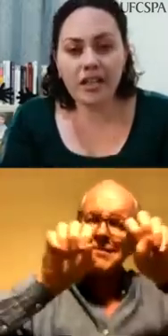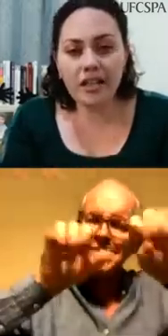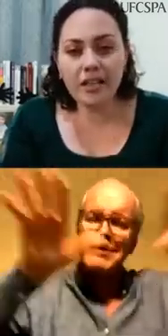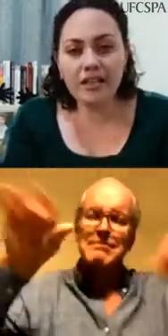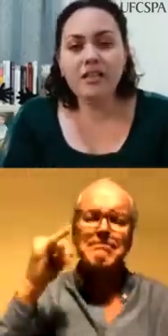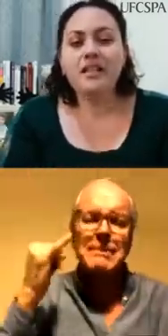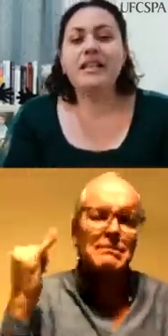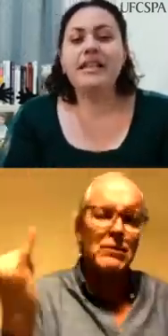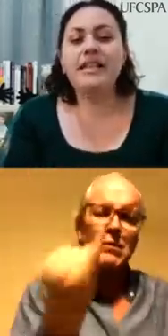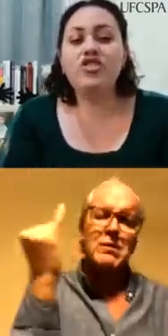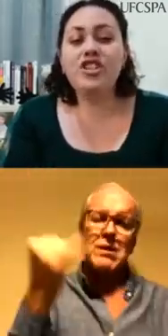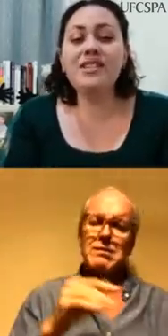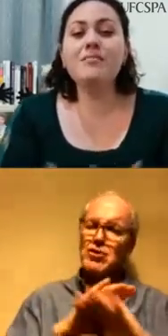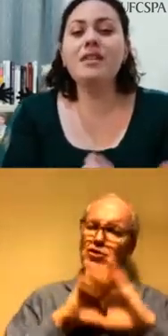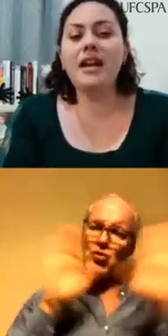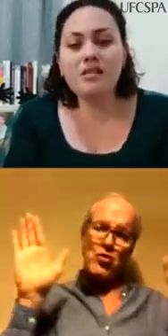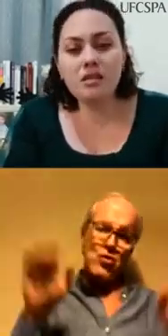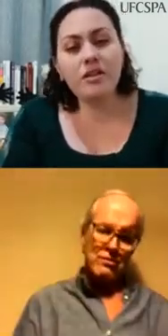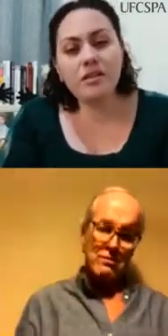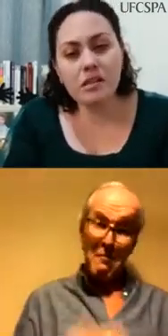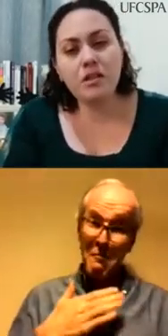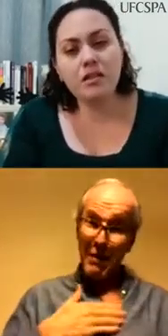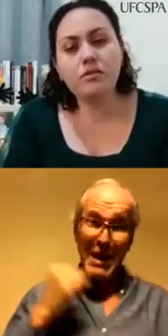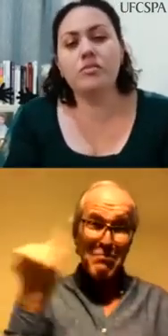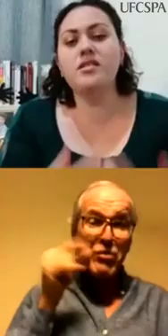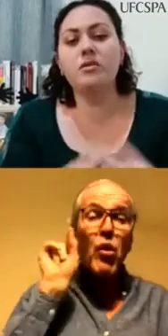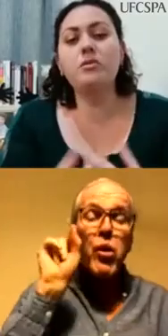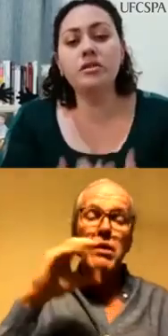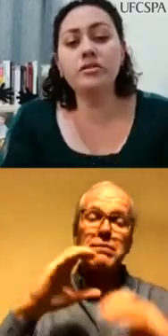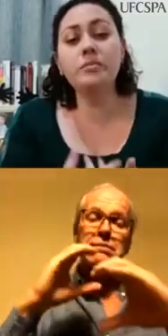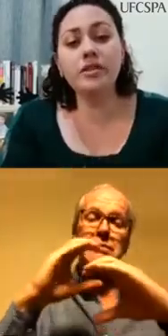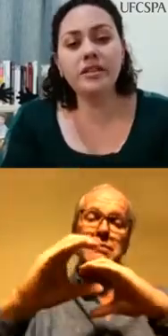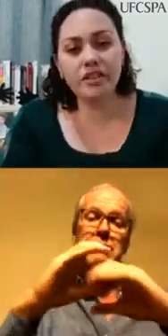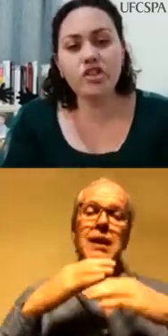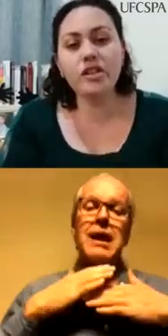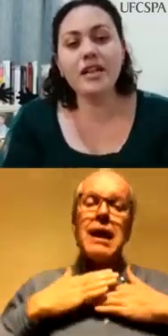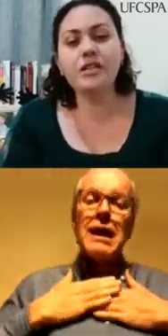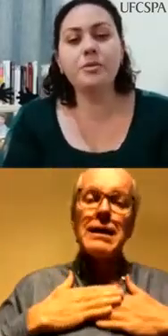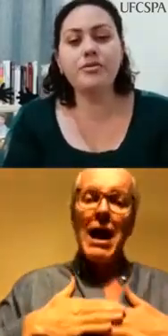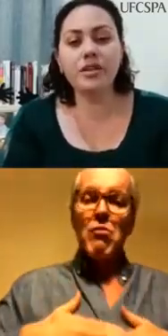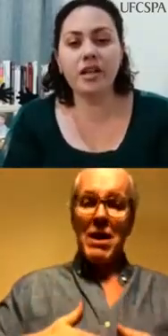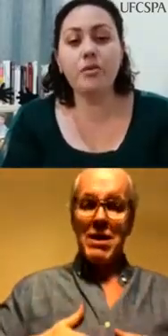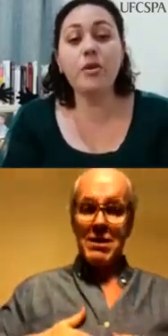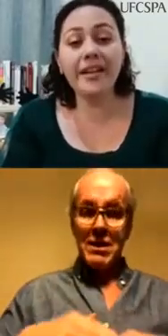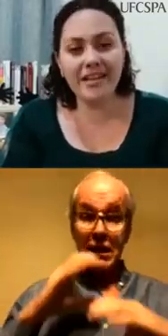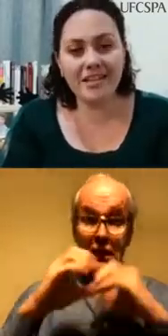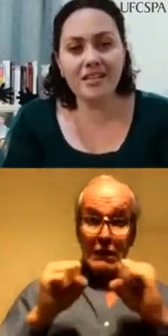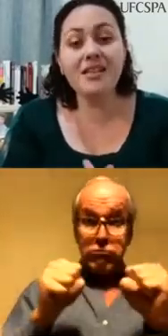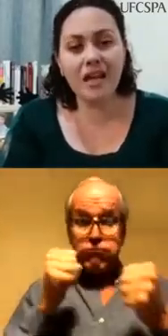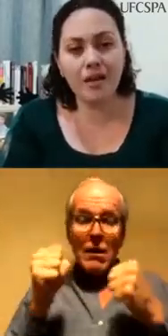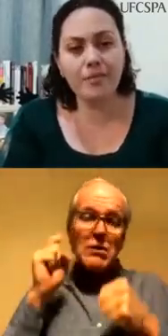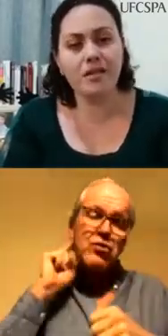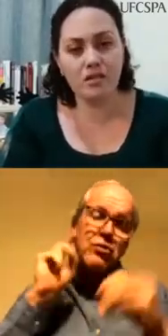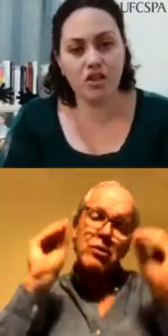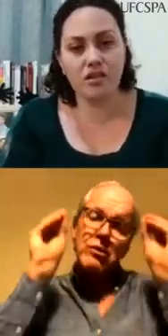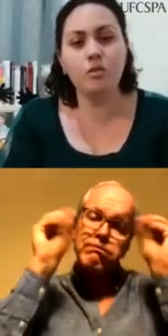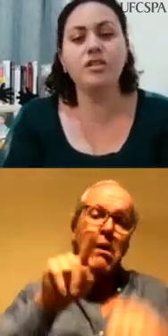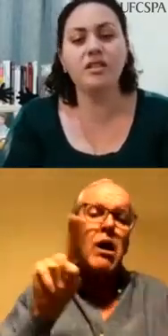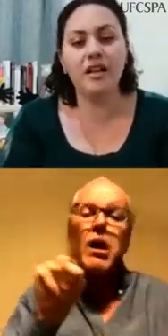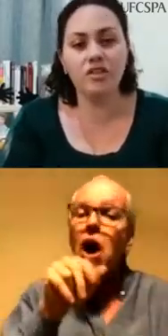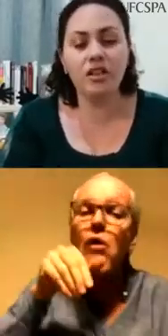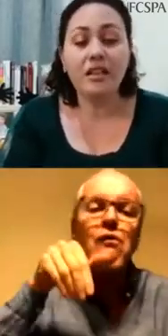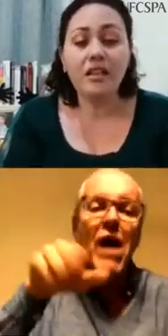sua clínica e disseminar esse conhecimento e mostrar o quanto é importante que cada profissional conheça e saiba que existe